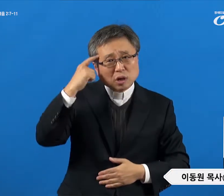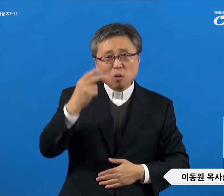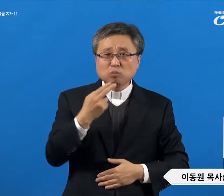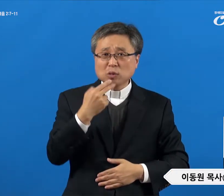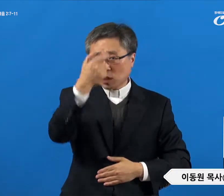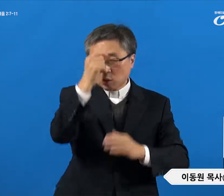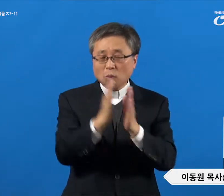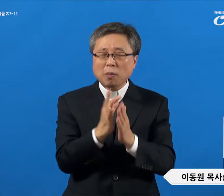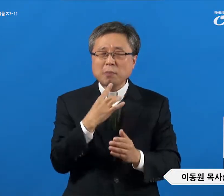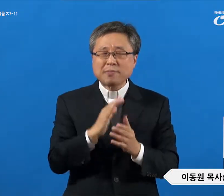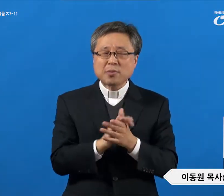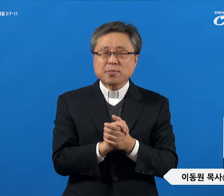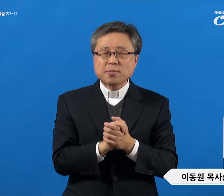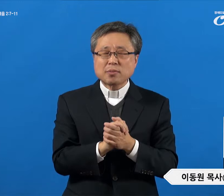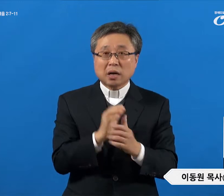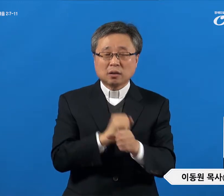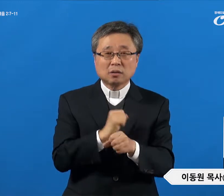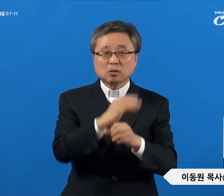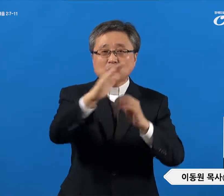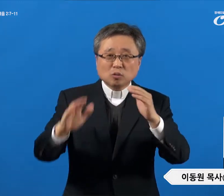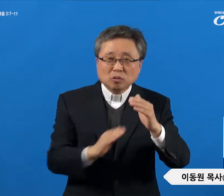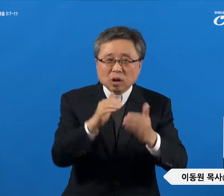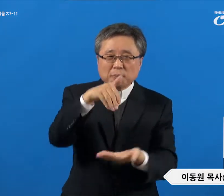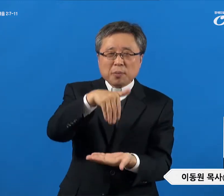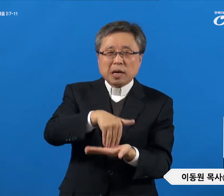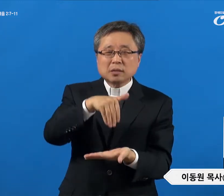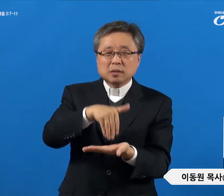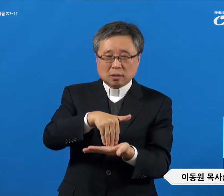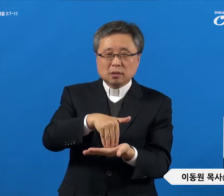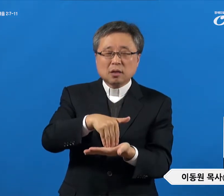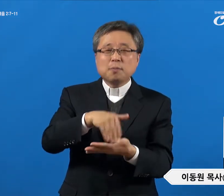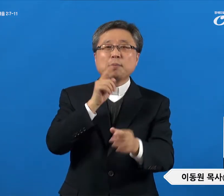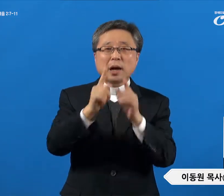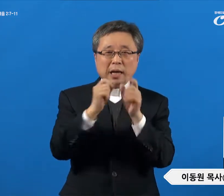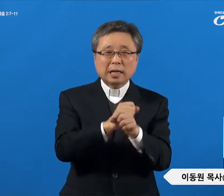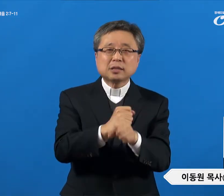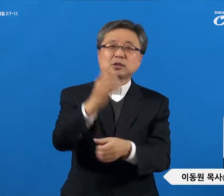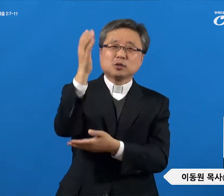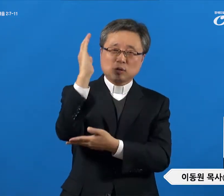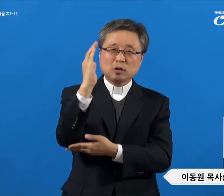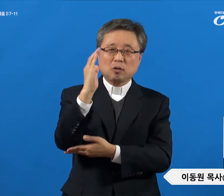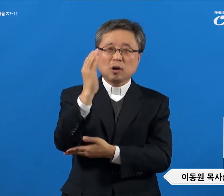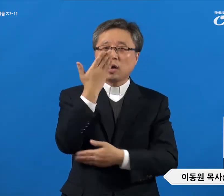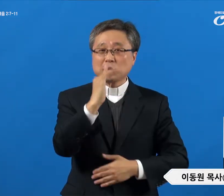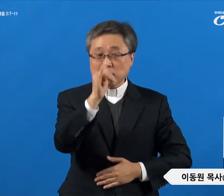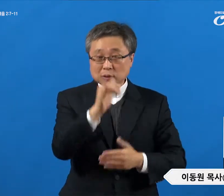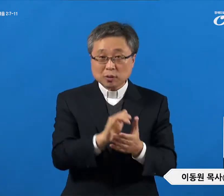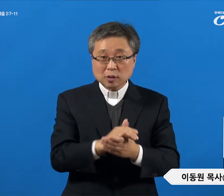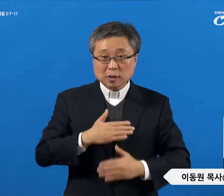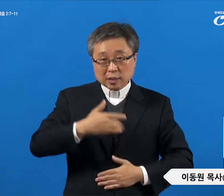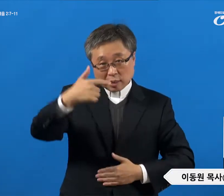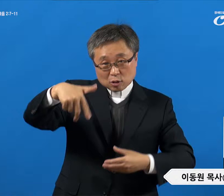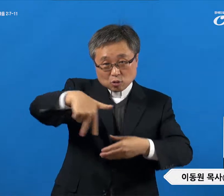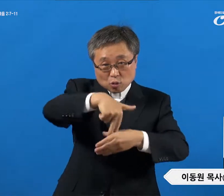기도만 하는 성도들의 반성을 촉구하는 메시지라고 할 수가 있습니다. 그래서 일찍의 종교개혁자인 마르틴